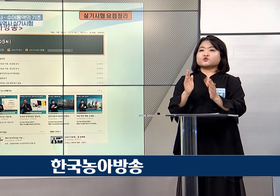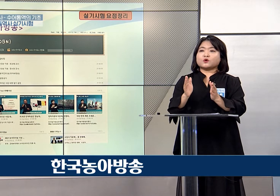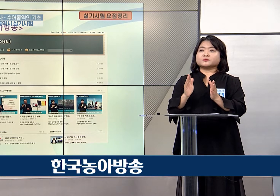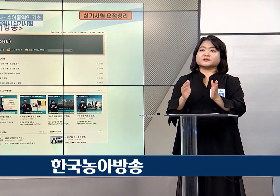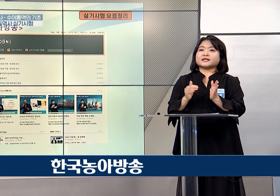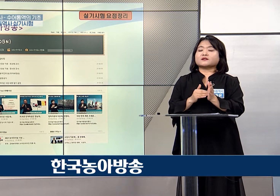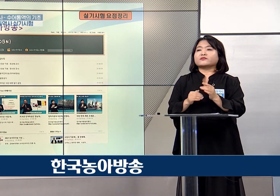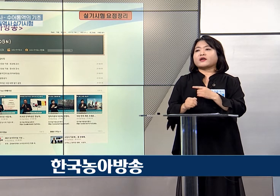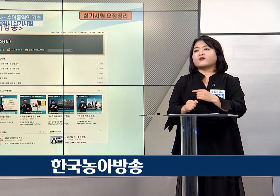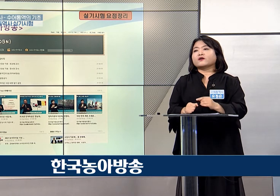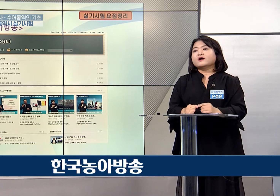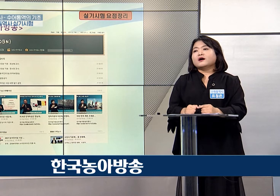수업은 끝날 건데요.